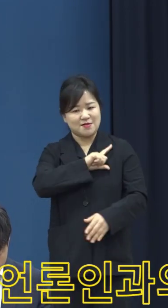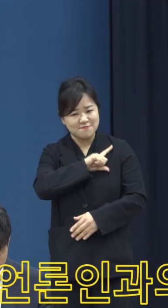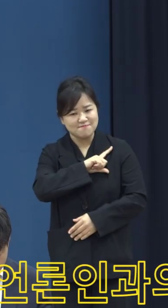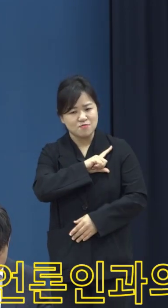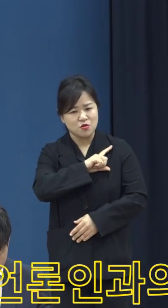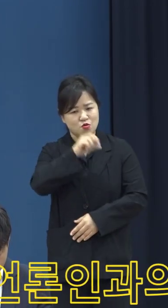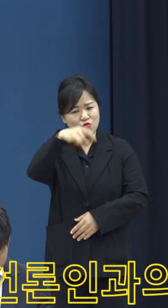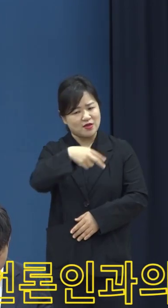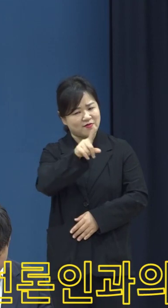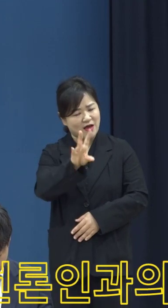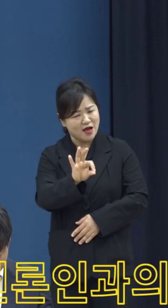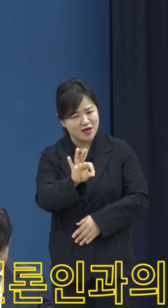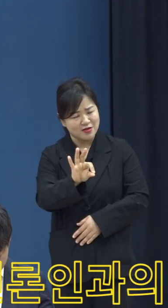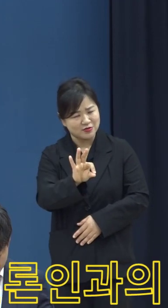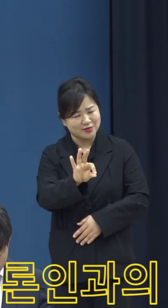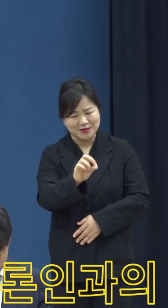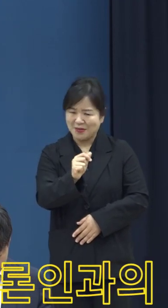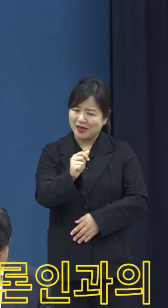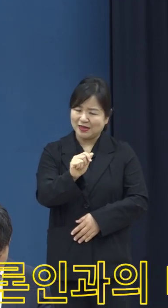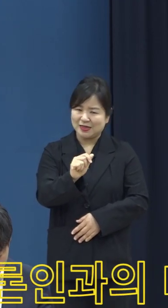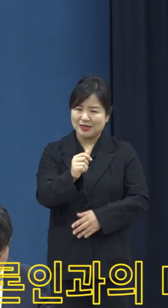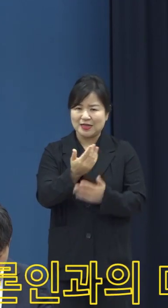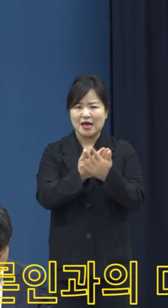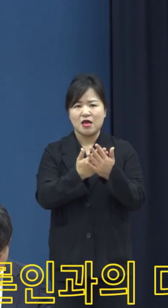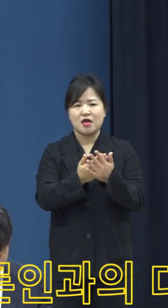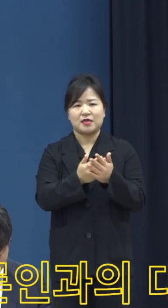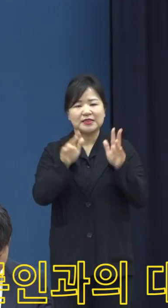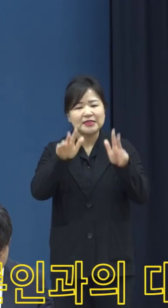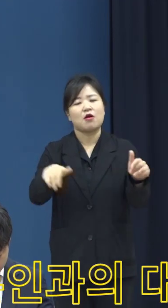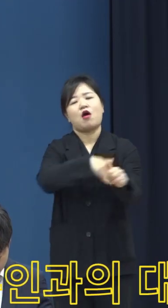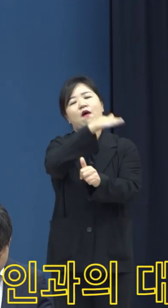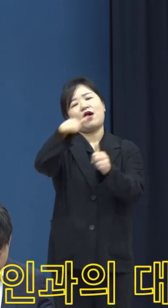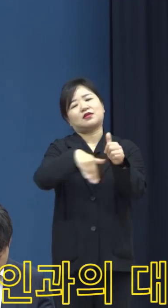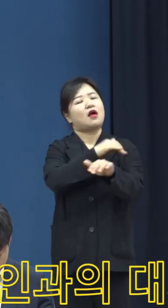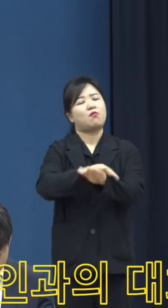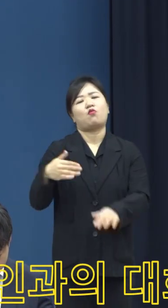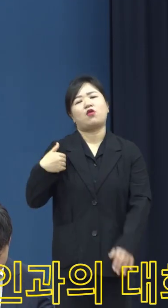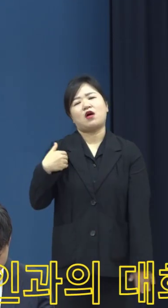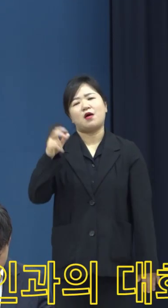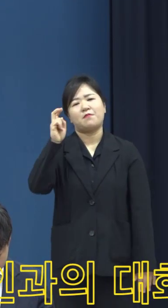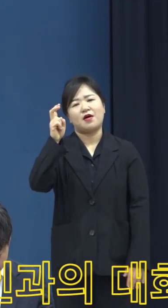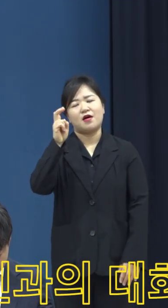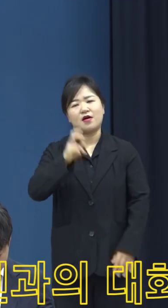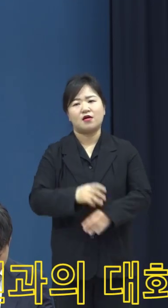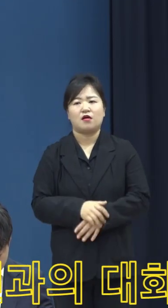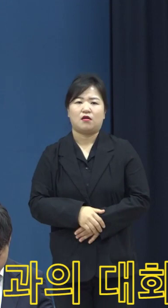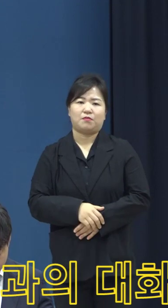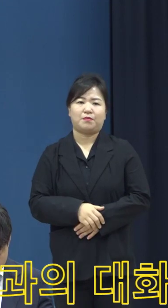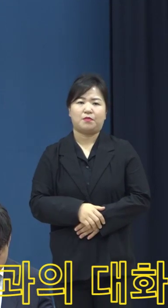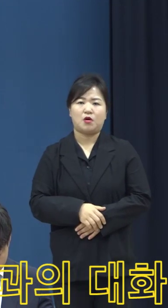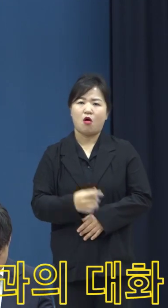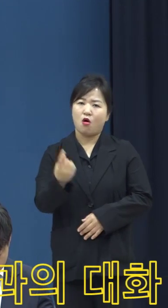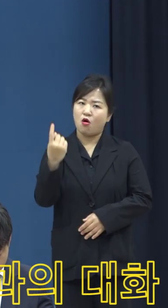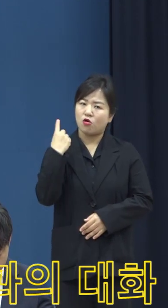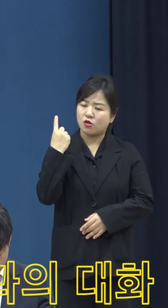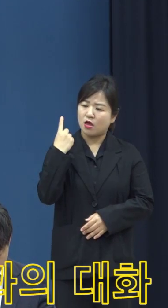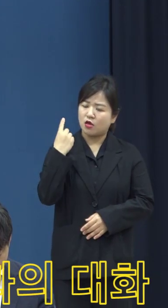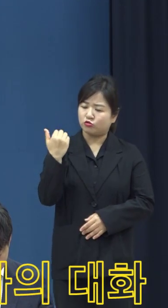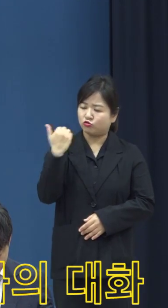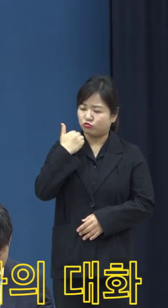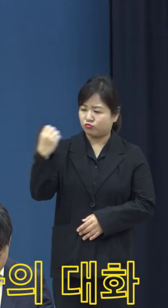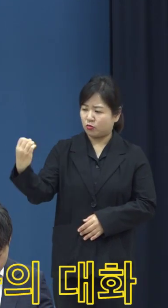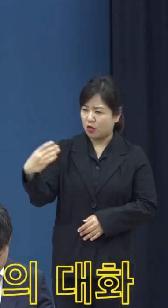위상이라고 하면 너무 건방진 것 같고 저 화성시에 대한 현황을 잘 모르시는 것 같아요. 근데 어제도 모 기자하고 얘기하는